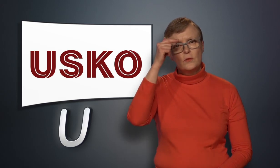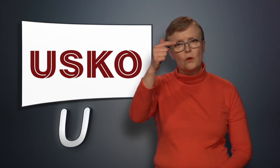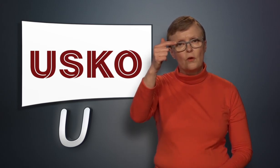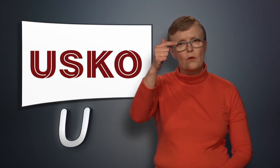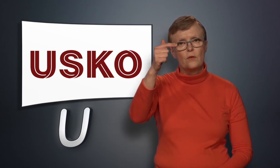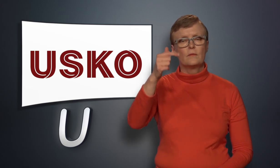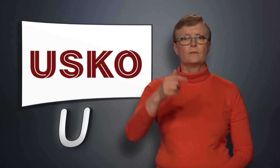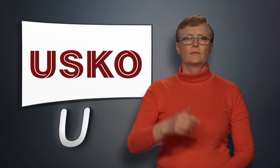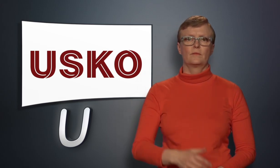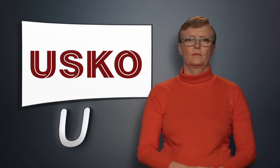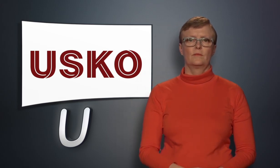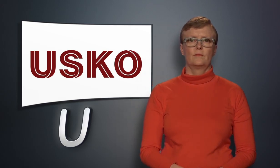Usko.